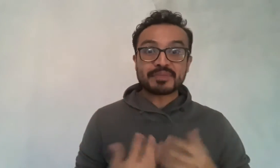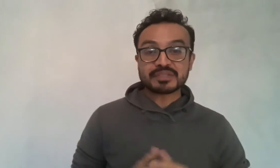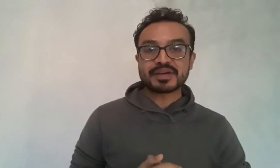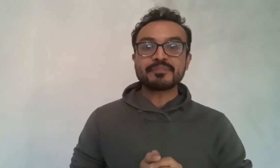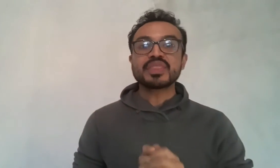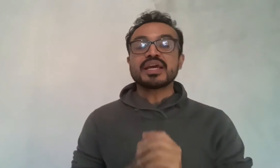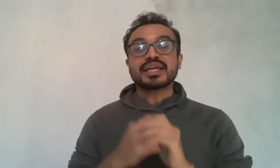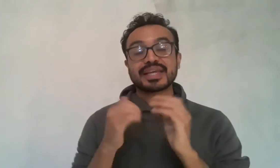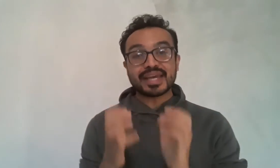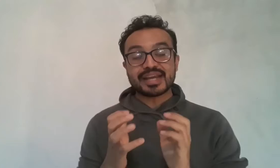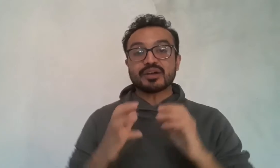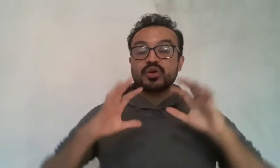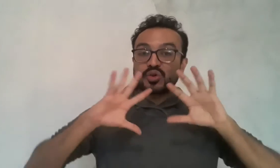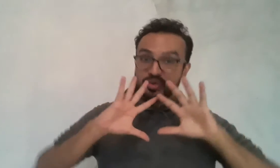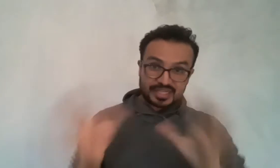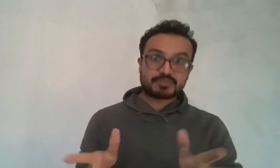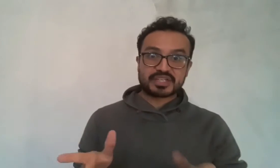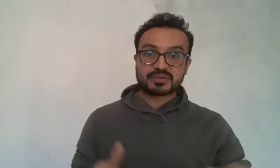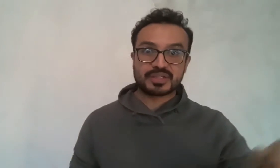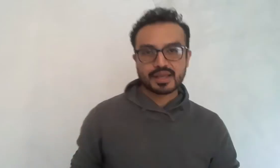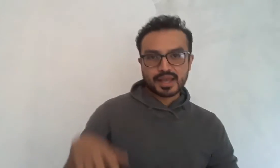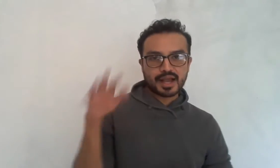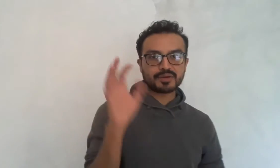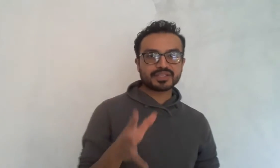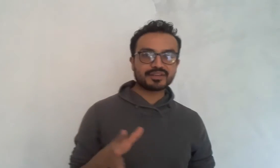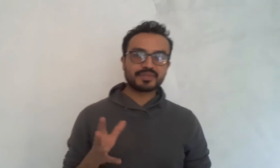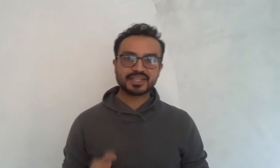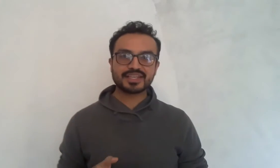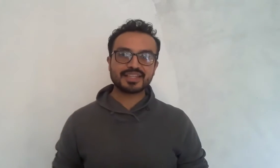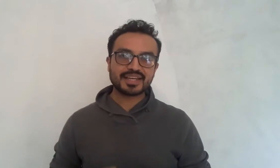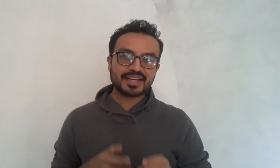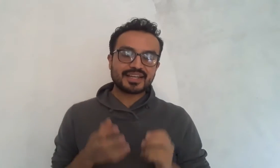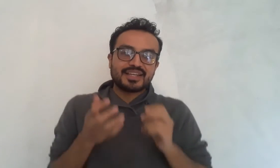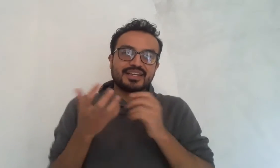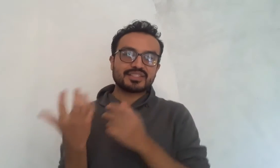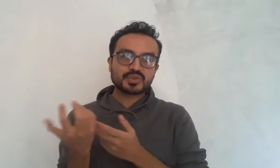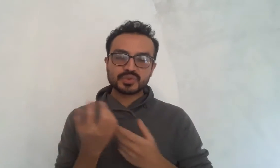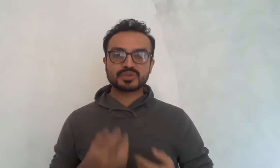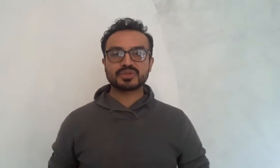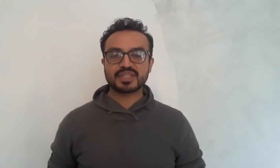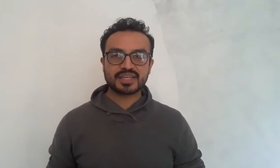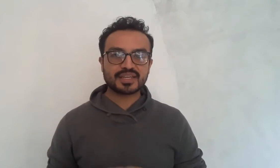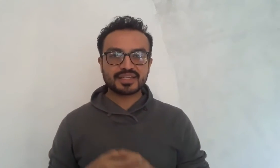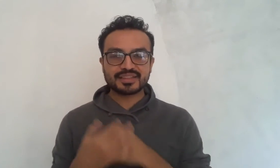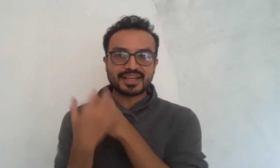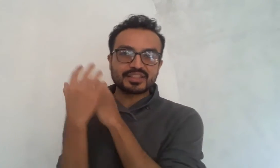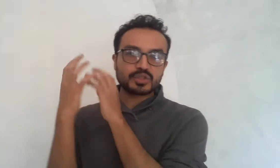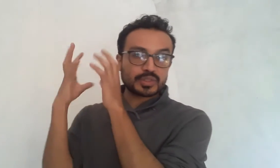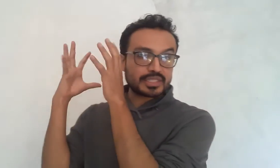misma que con otras personas. Ahora, también queda el asunto de qué tanto está